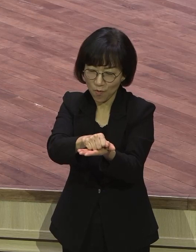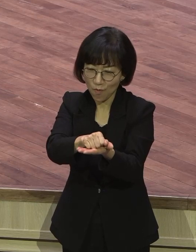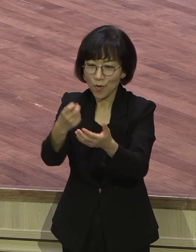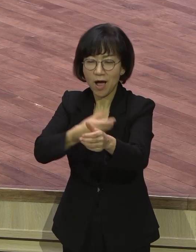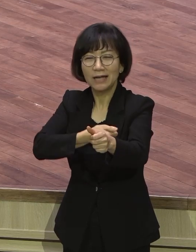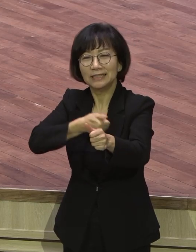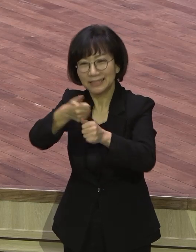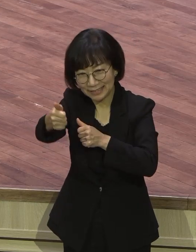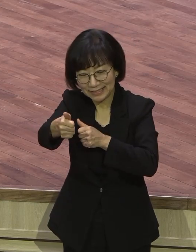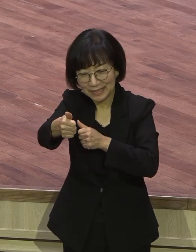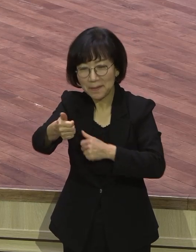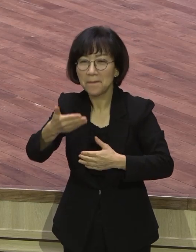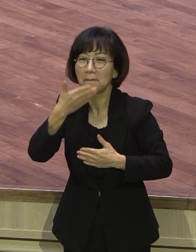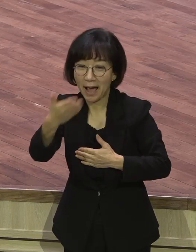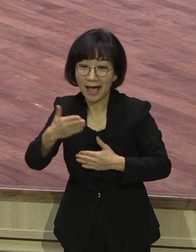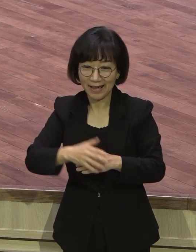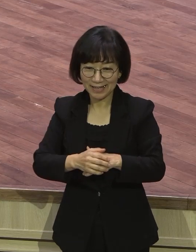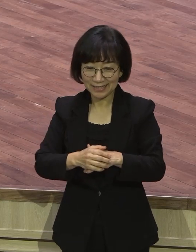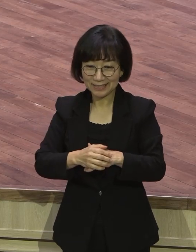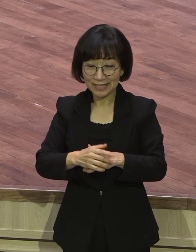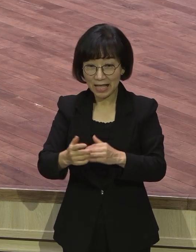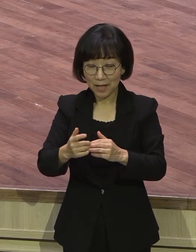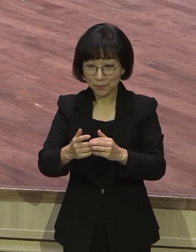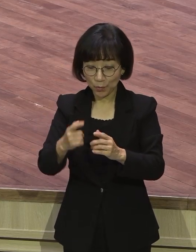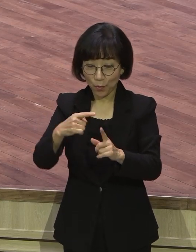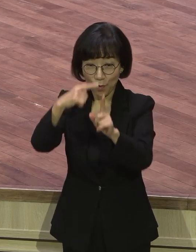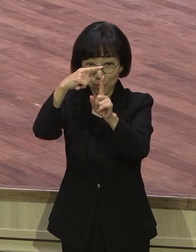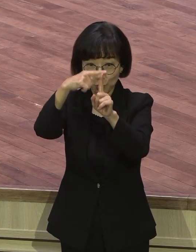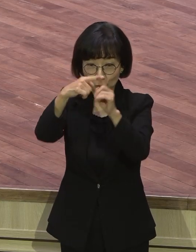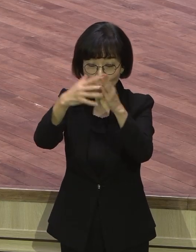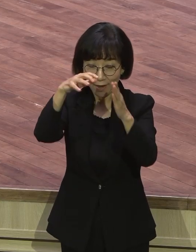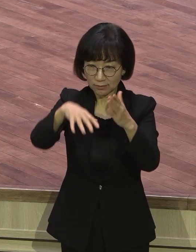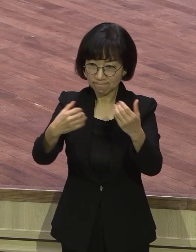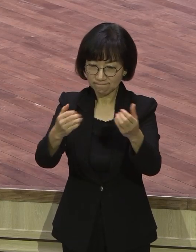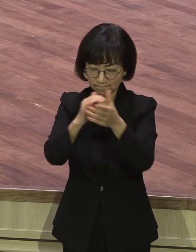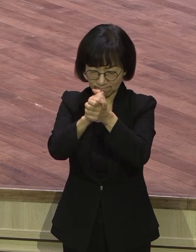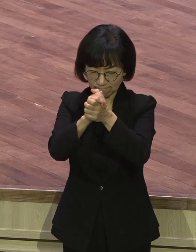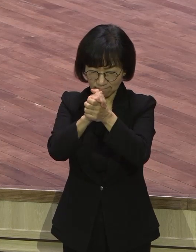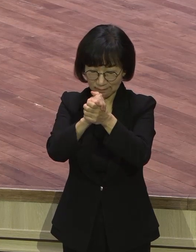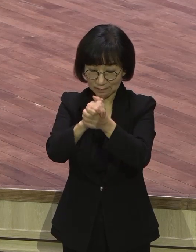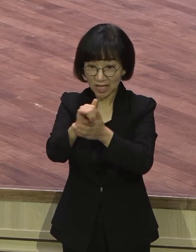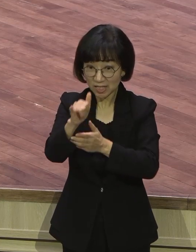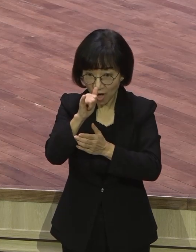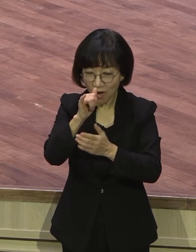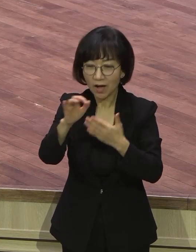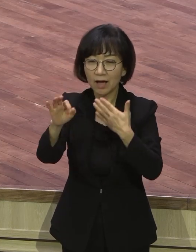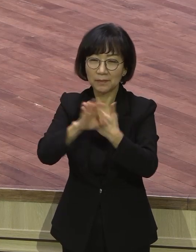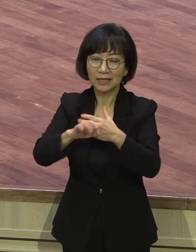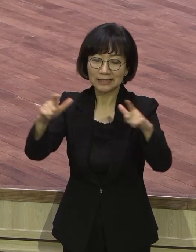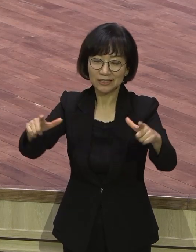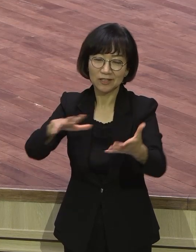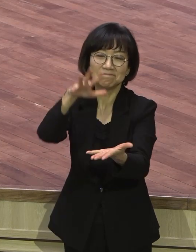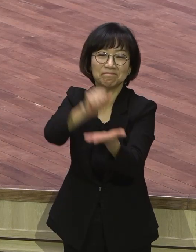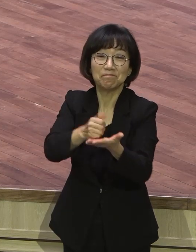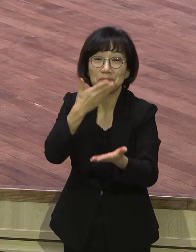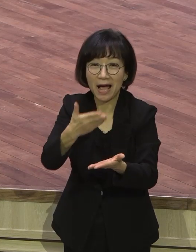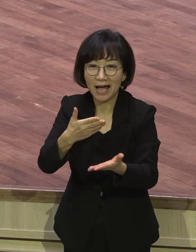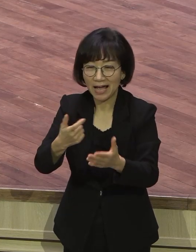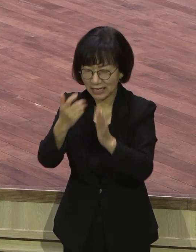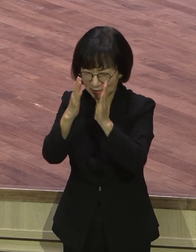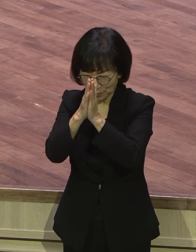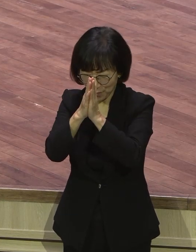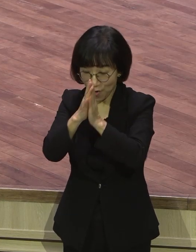아무리 약해 보여도 기도하는 교회가 지역을 장악하게 돼 있어요 기도하는 교회가 이삼절라 살린다니까요